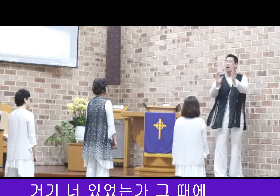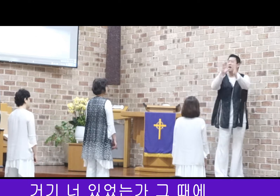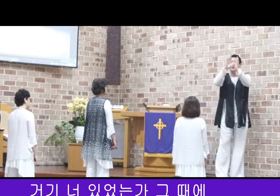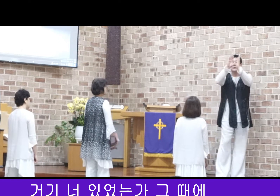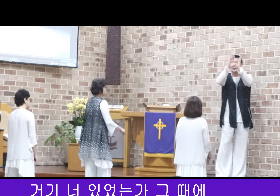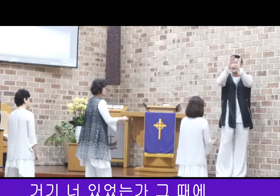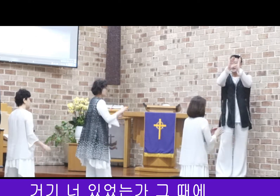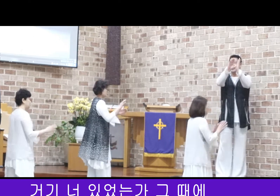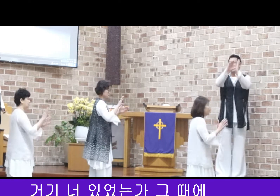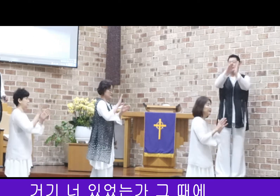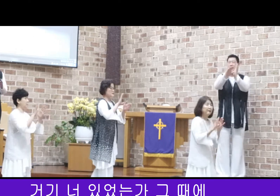그때에